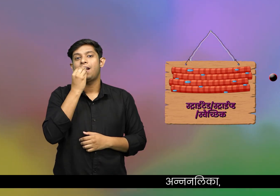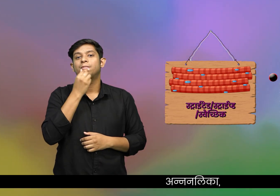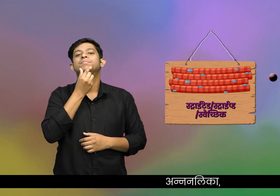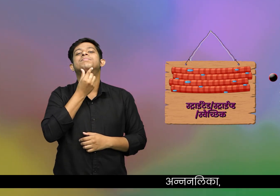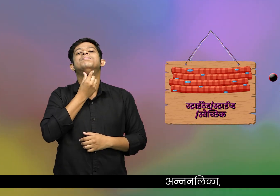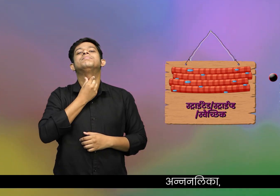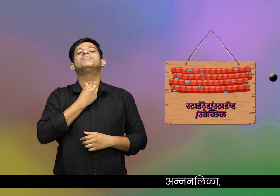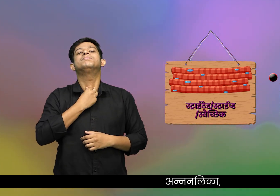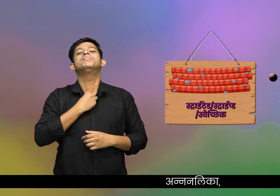अन्ननलिका,